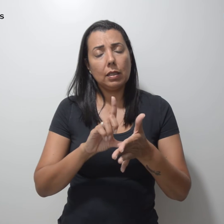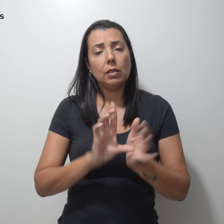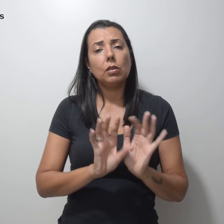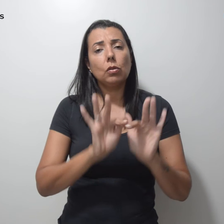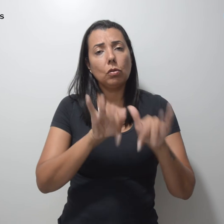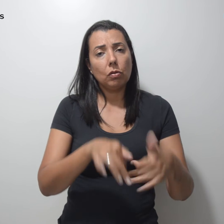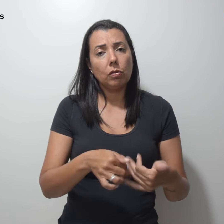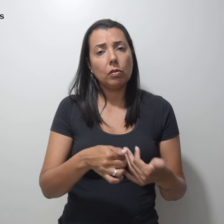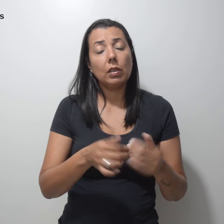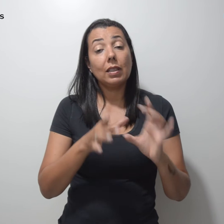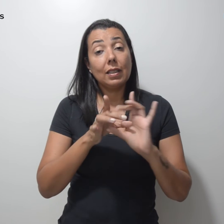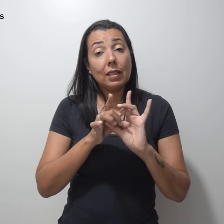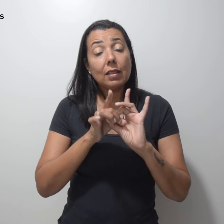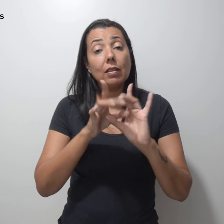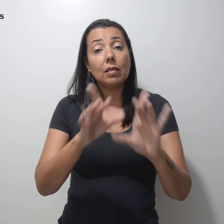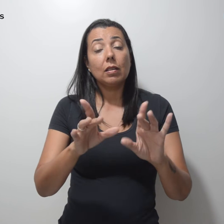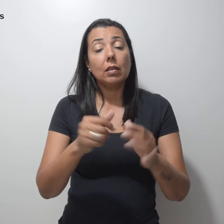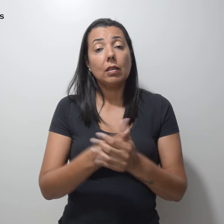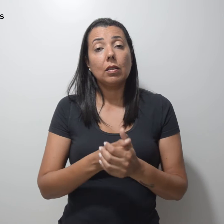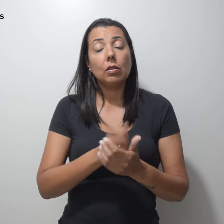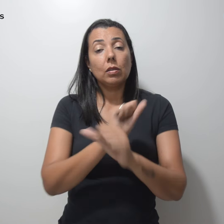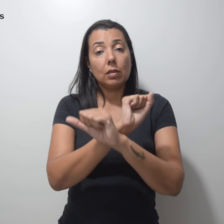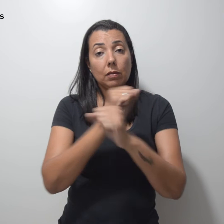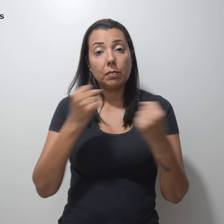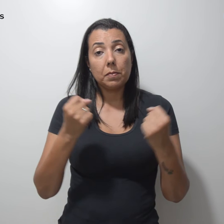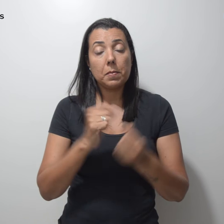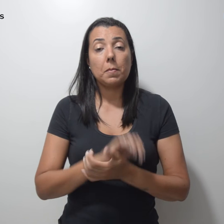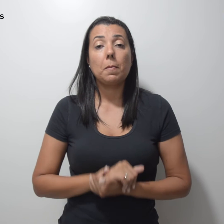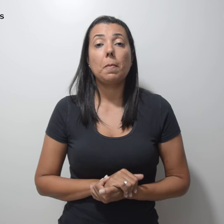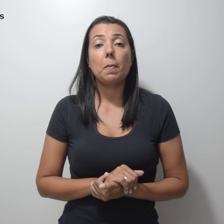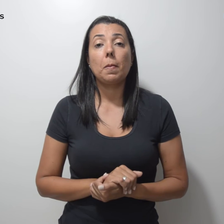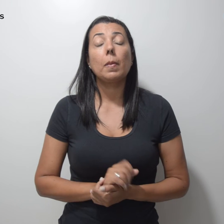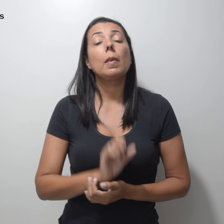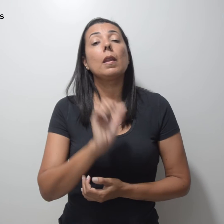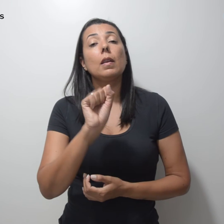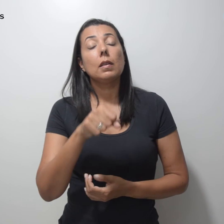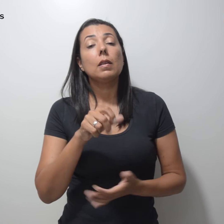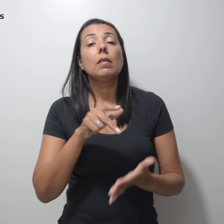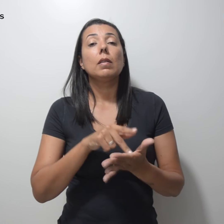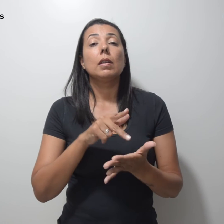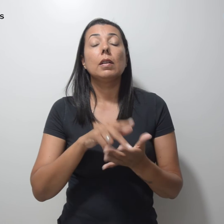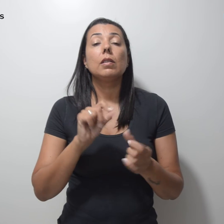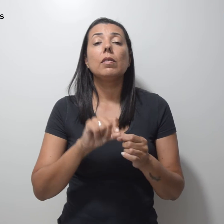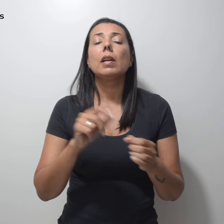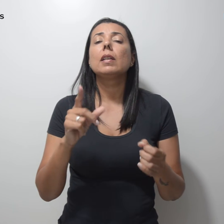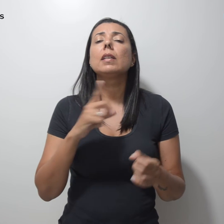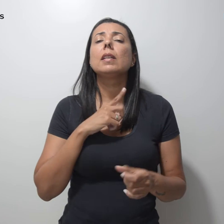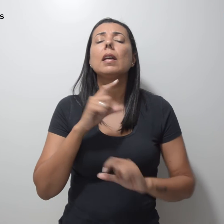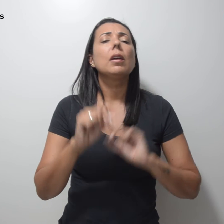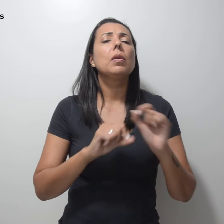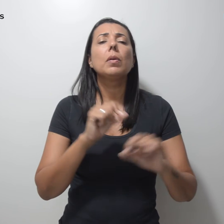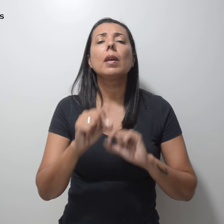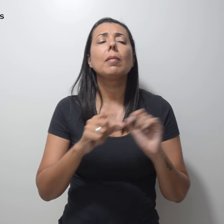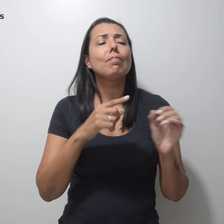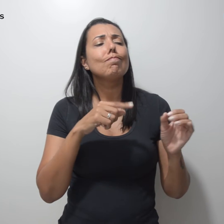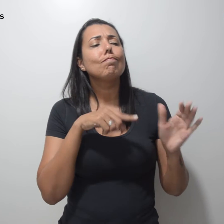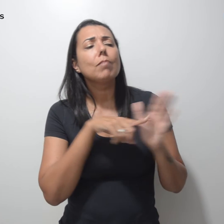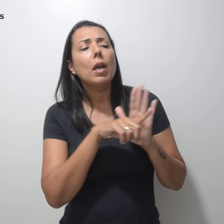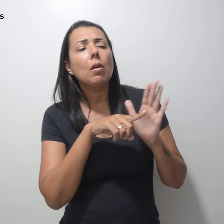da legalidade do escravismo. Isso faz com que tenhamos que nos perguntar: por